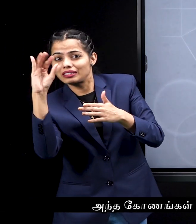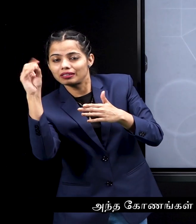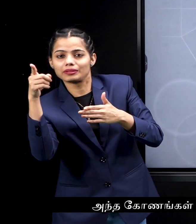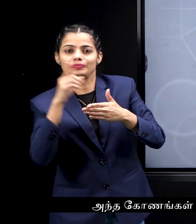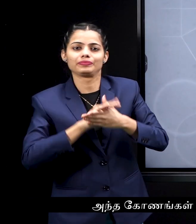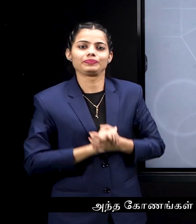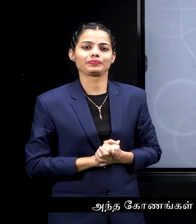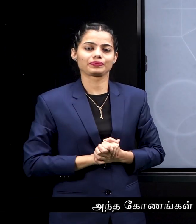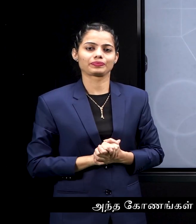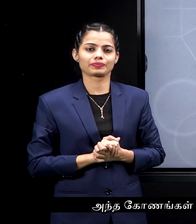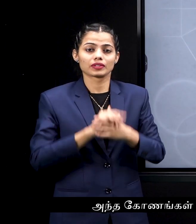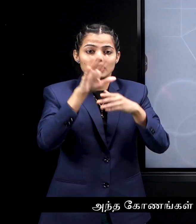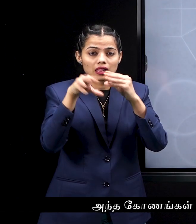கோணம் என குறிப்பிடப்படுகின்றன.